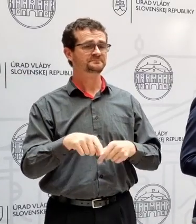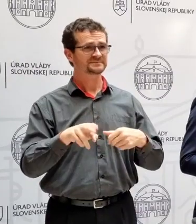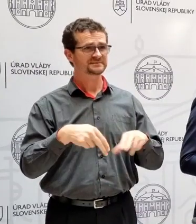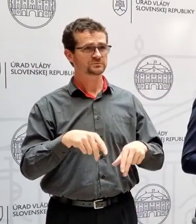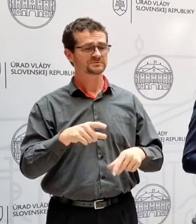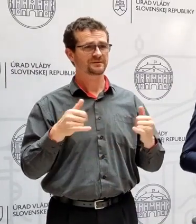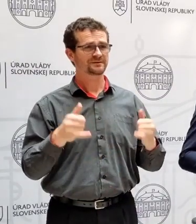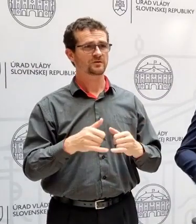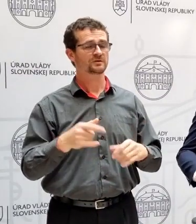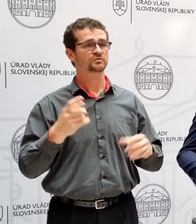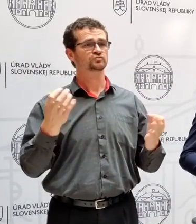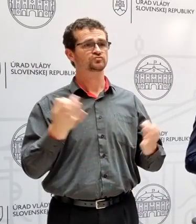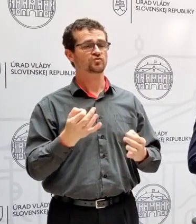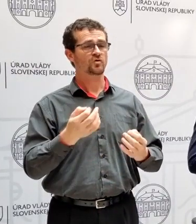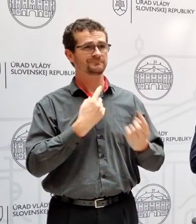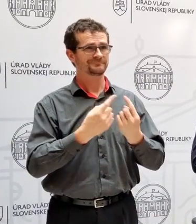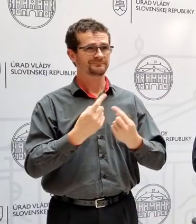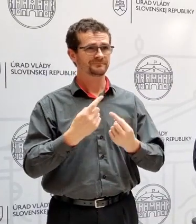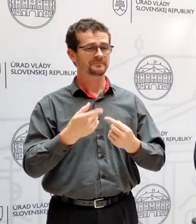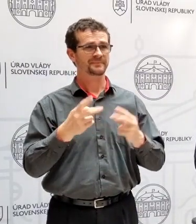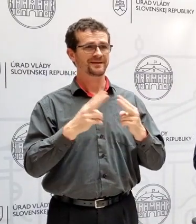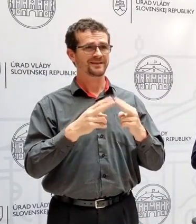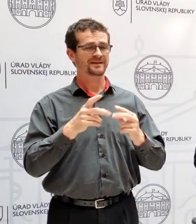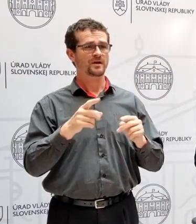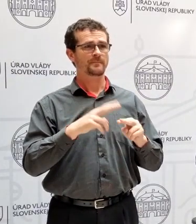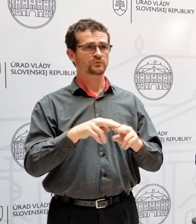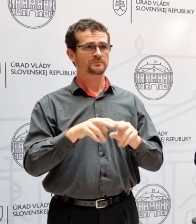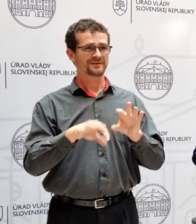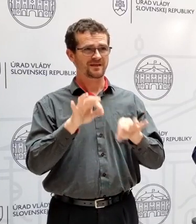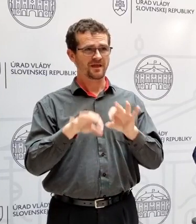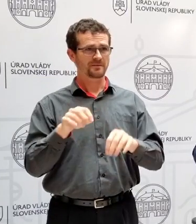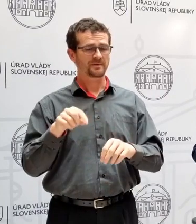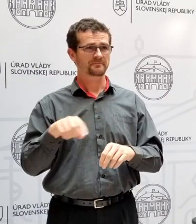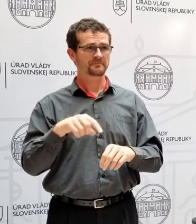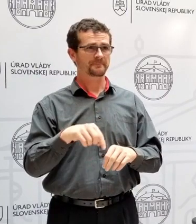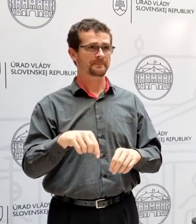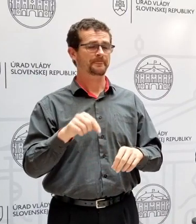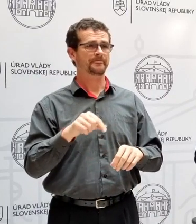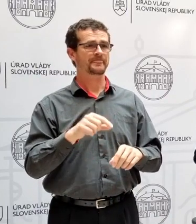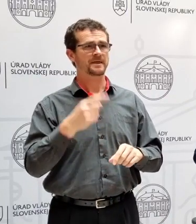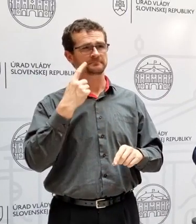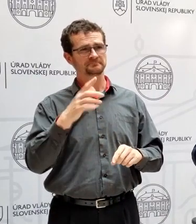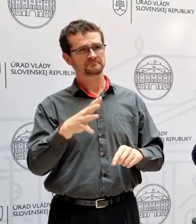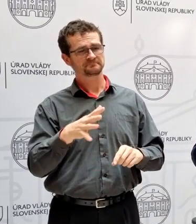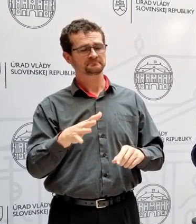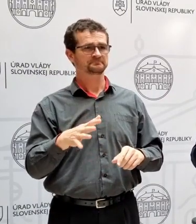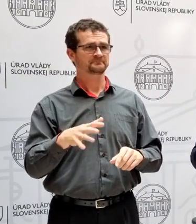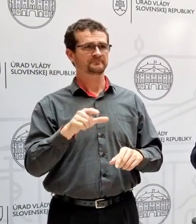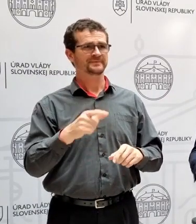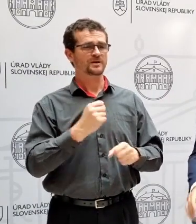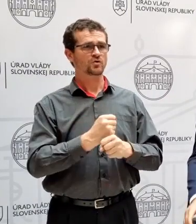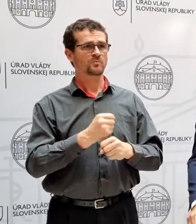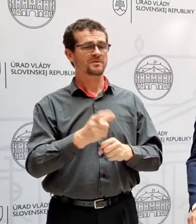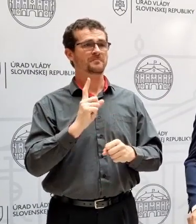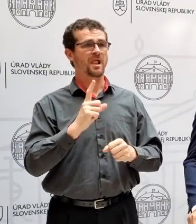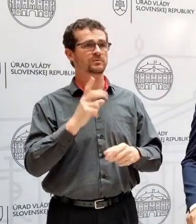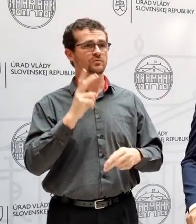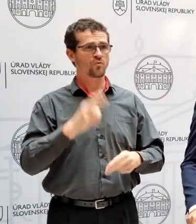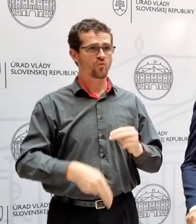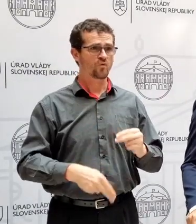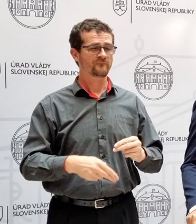o tom, že naozaj ako čo je vyrokované vlastne pri energiách a postupne zistíme, že naozaj sa aj ten odhad tam padol, že z tej roboty, ktorá mala byť